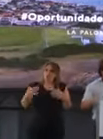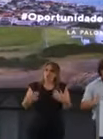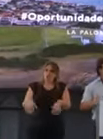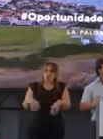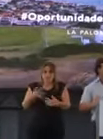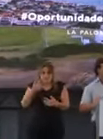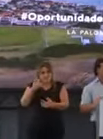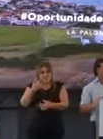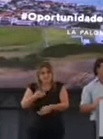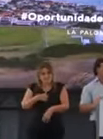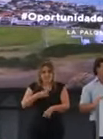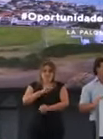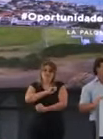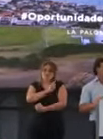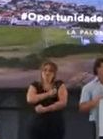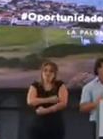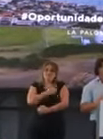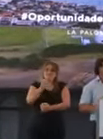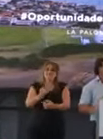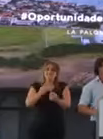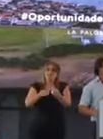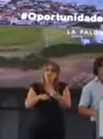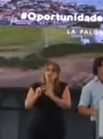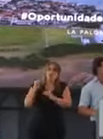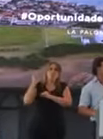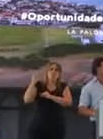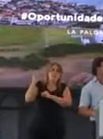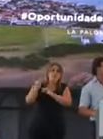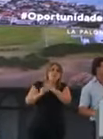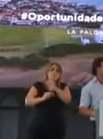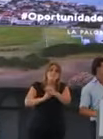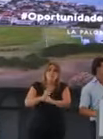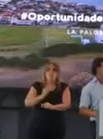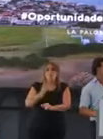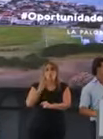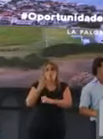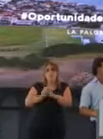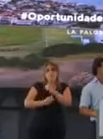una fuerza silenciosa de 4 años.